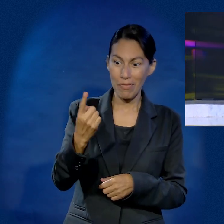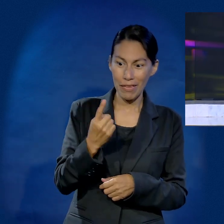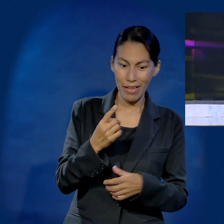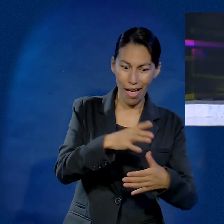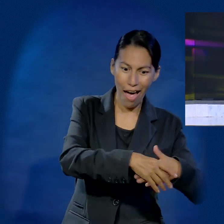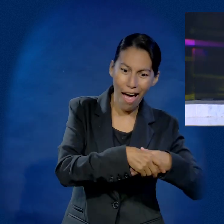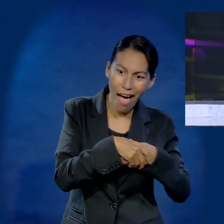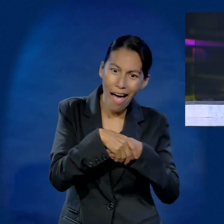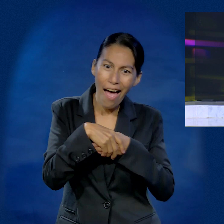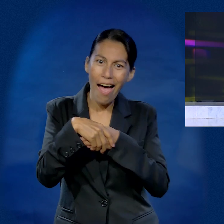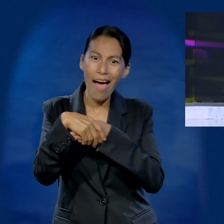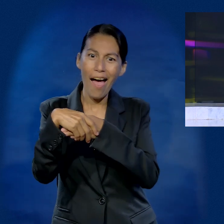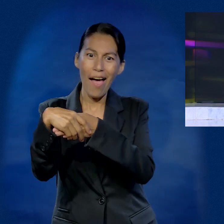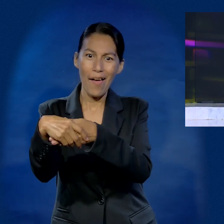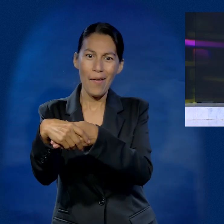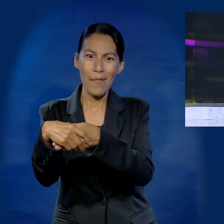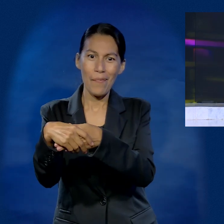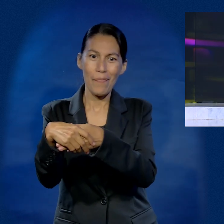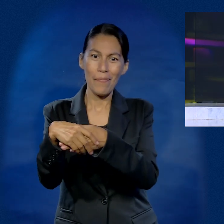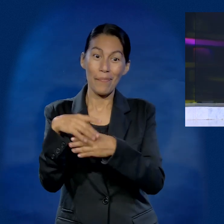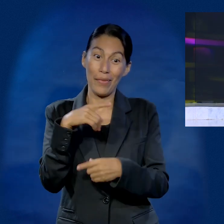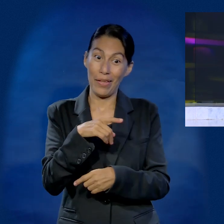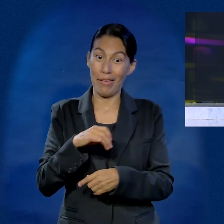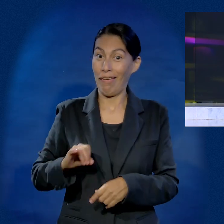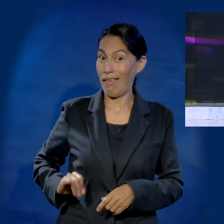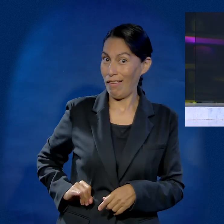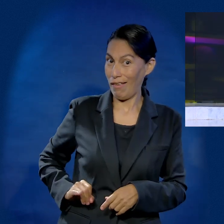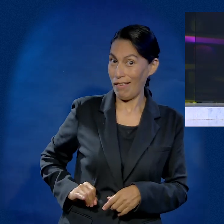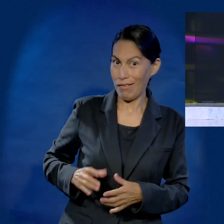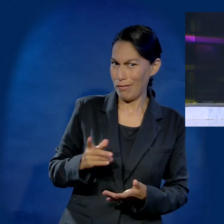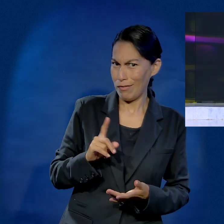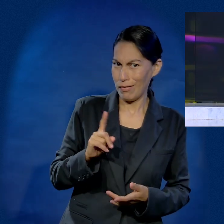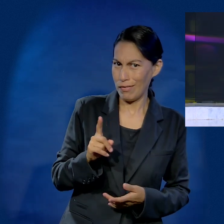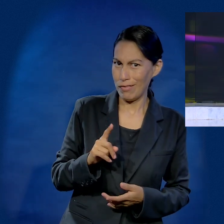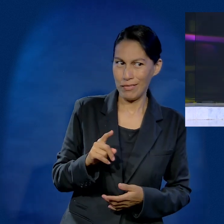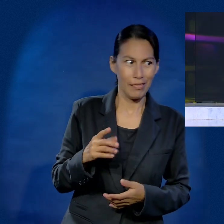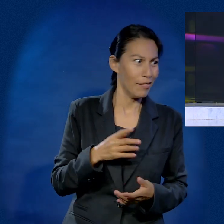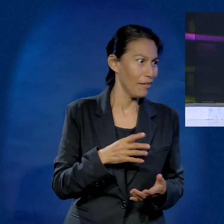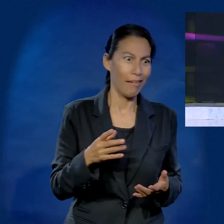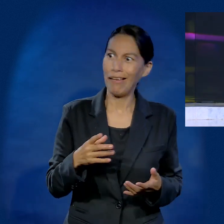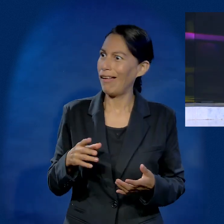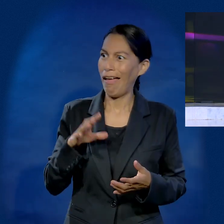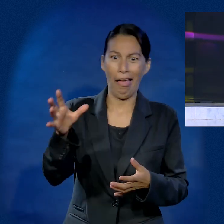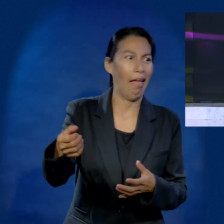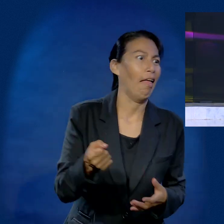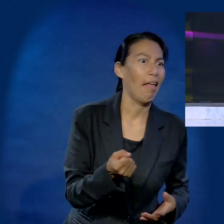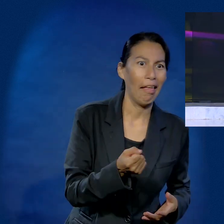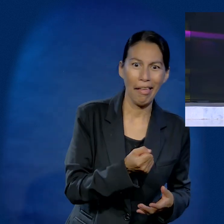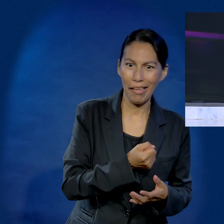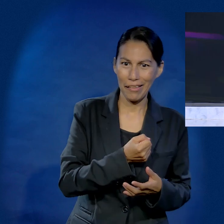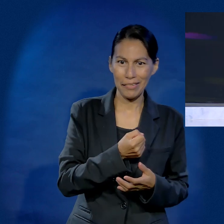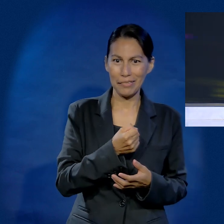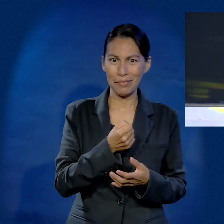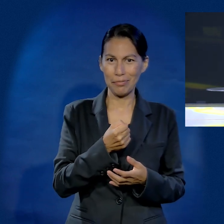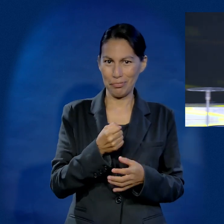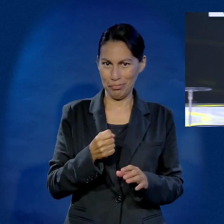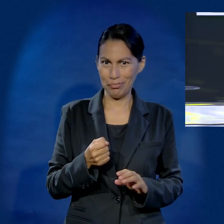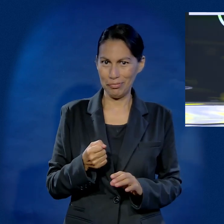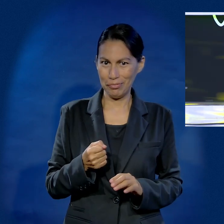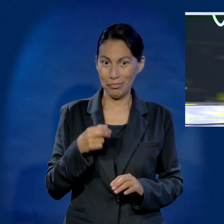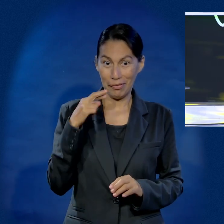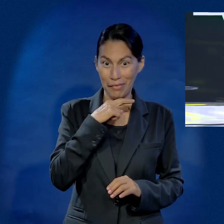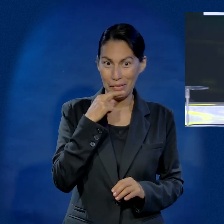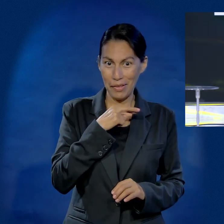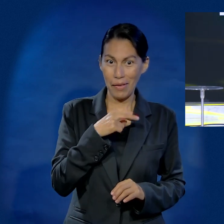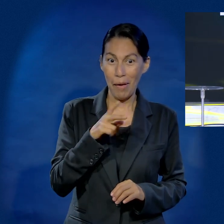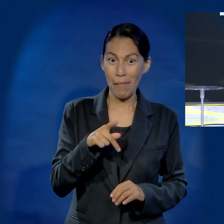y me roba. Yo estoy convencido que ella me robó sin intención. O sea, de esas que se te acaba el tiempo y lo primero que agarras, eso